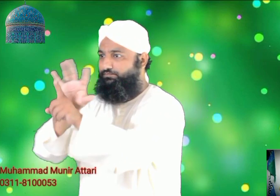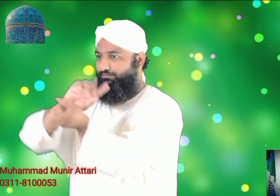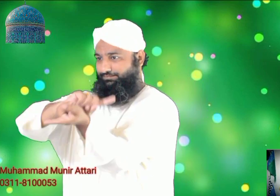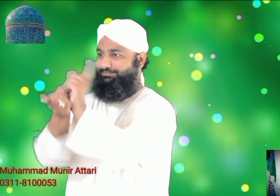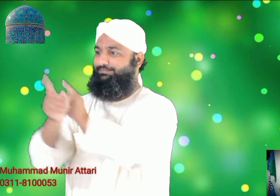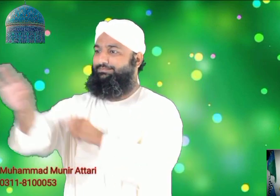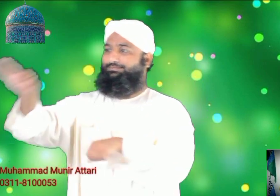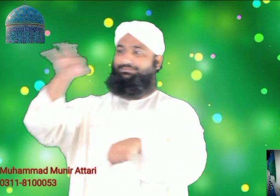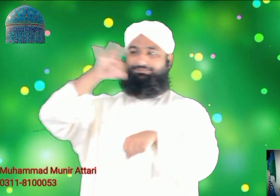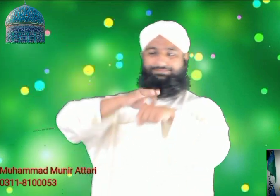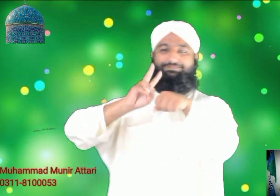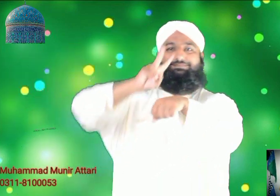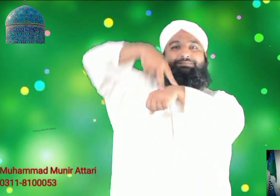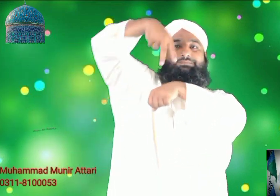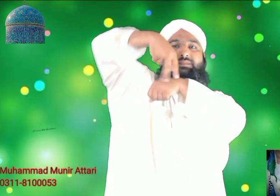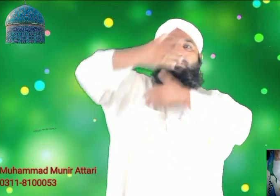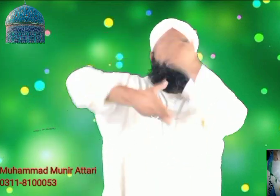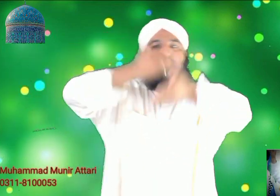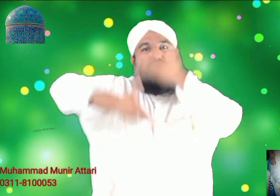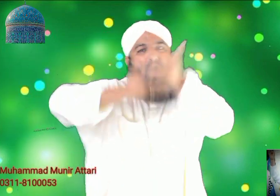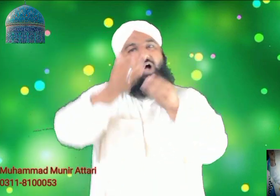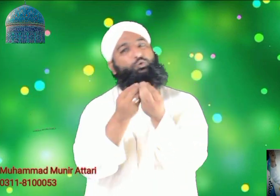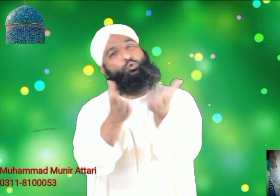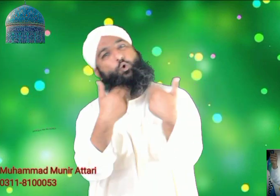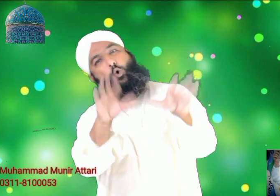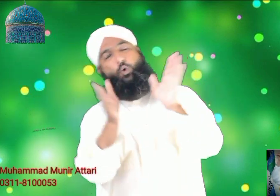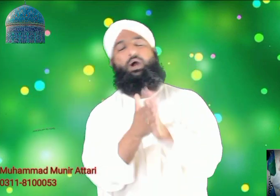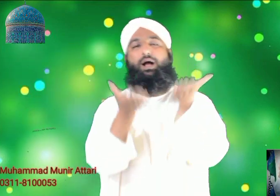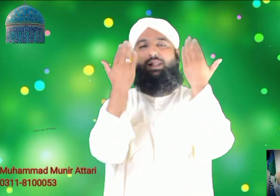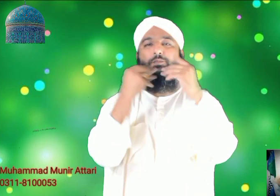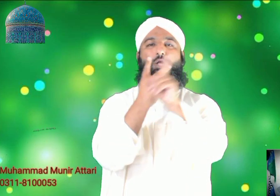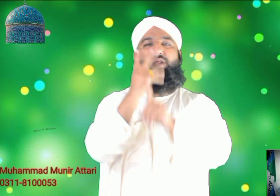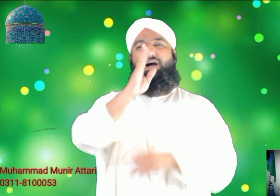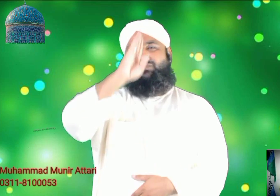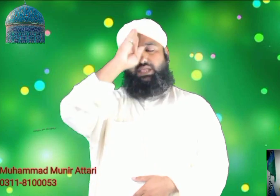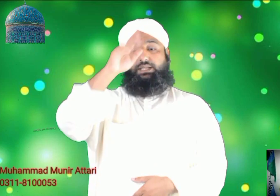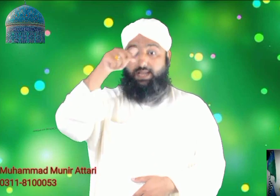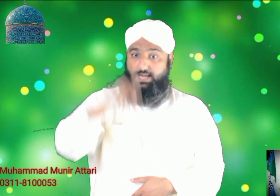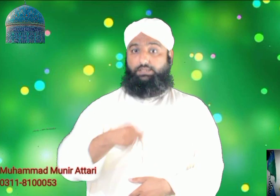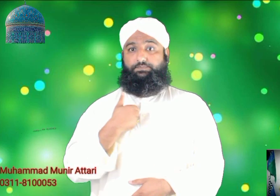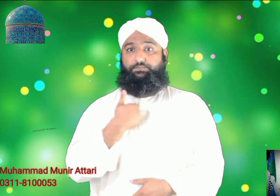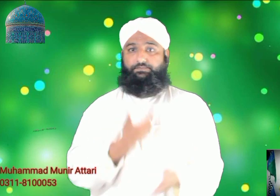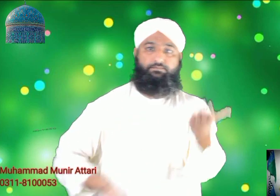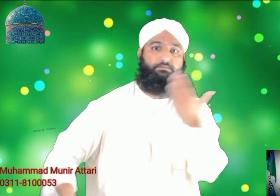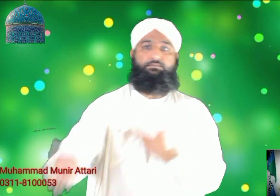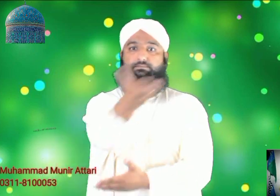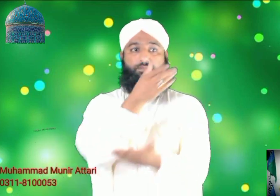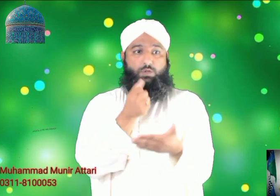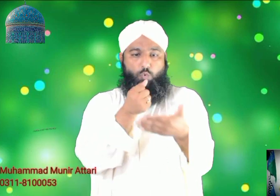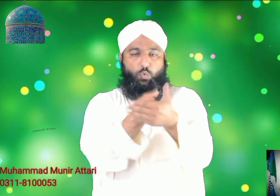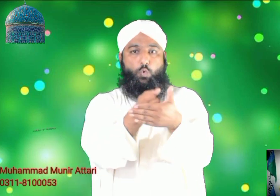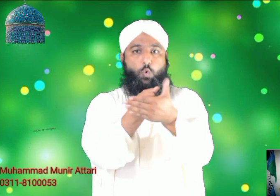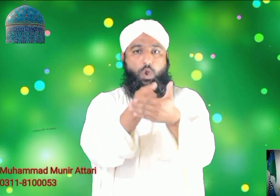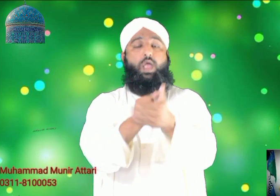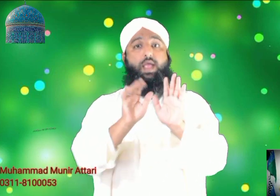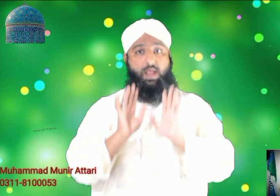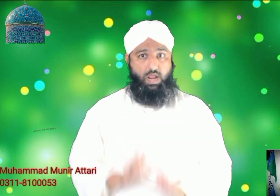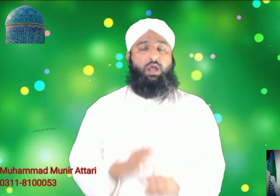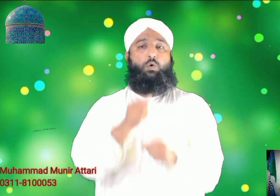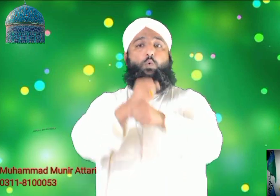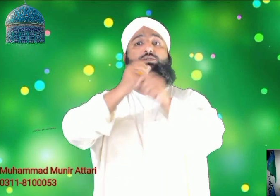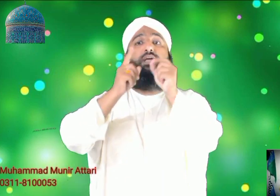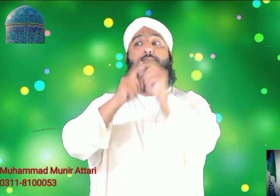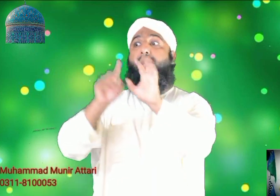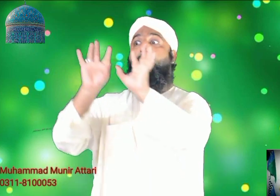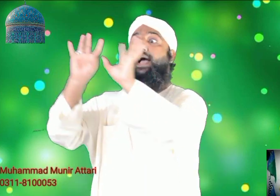ایسی بہت ساری مثالیں موجود ہیں کہ جن کو دعوت اسلامی نے بدل دیا. آج آپ بھی اگر چاہتے ہیں کہ غوث پاک کے اس طریقے پر عمل کریں